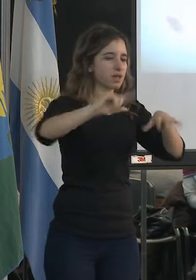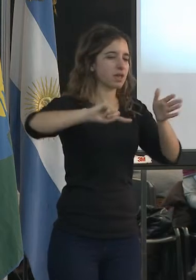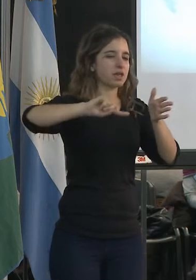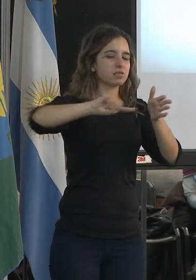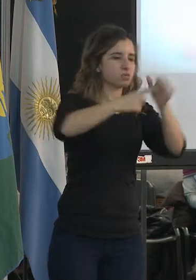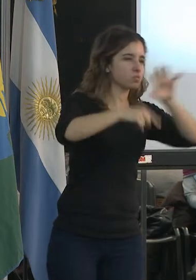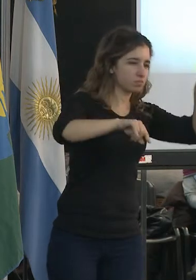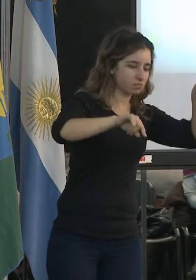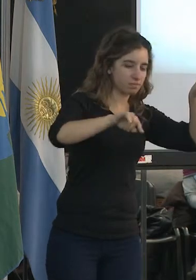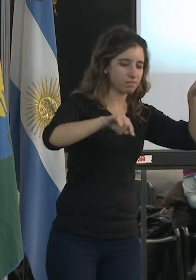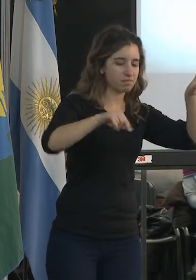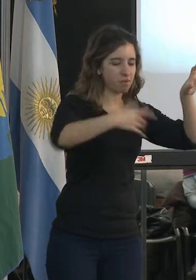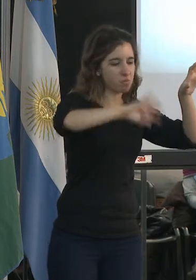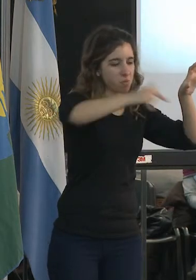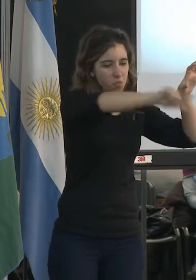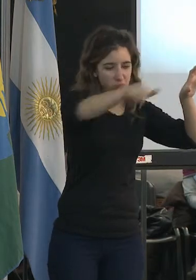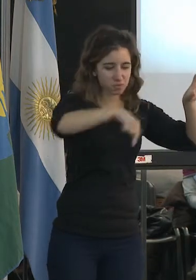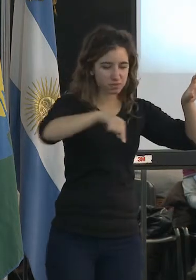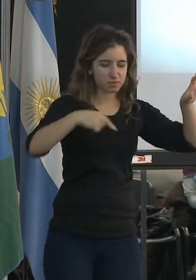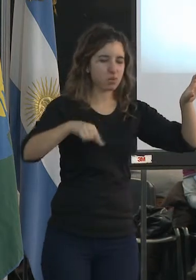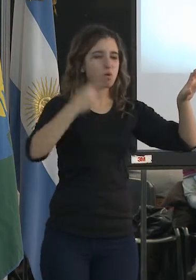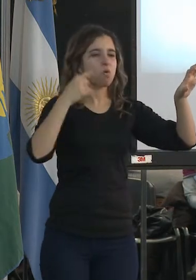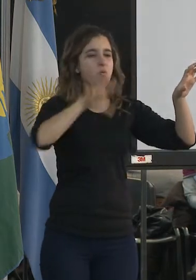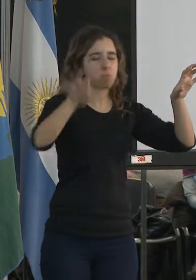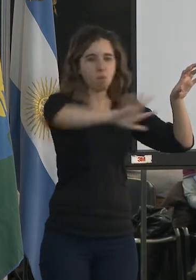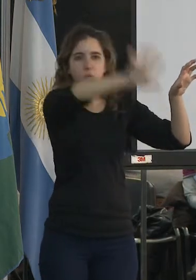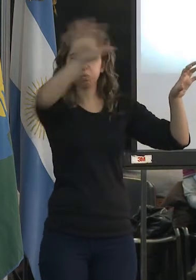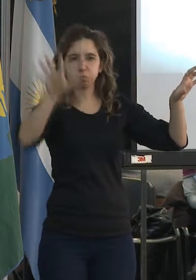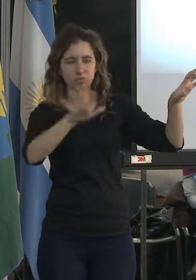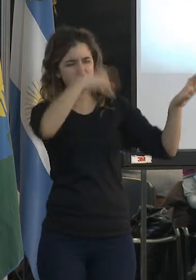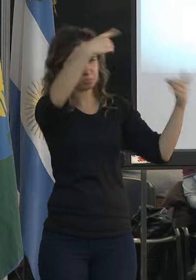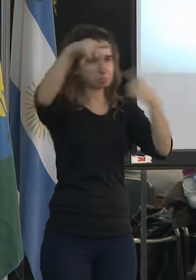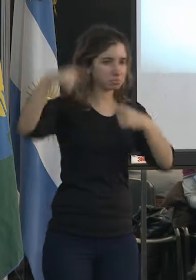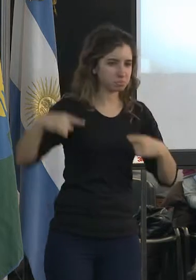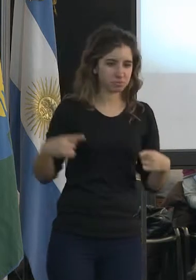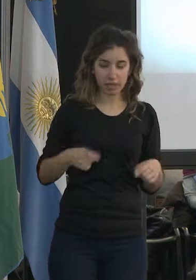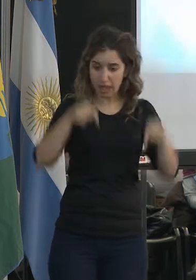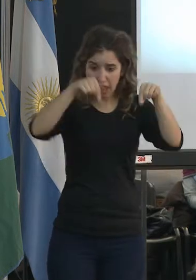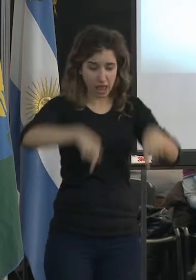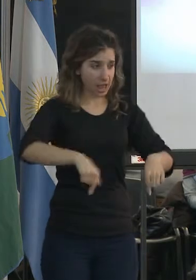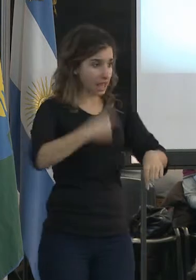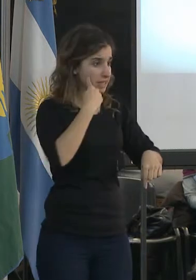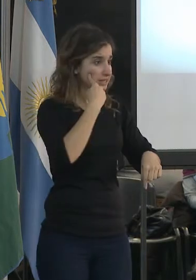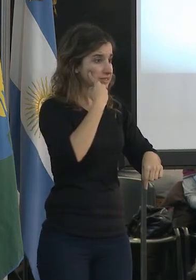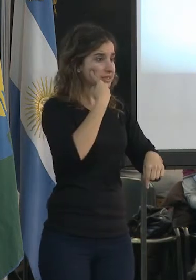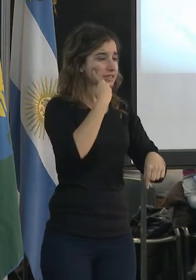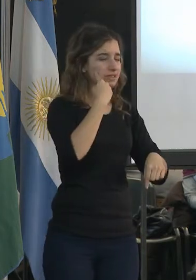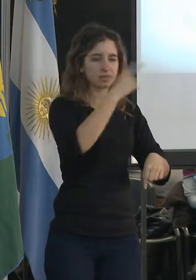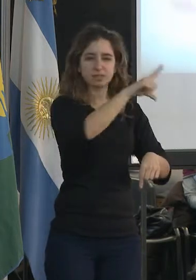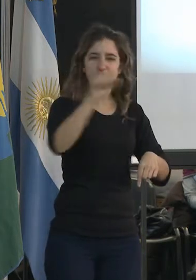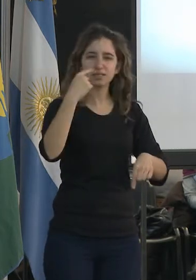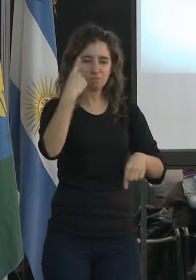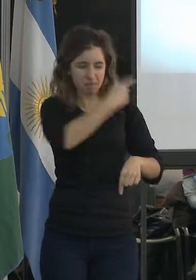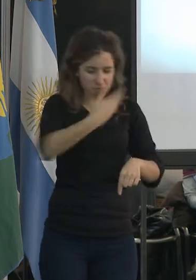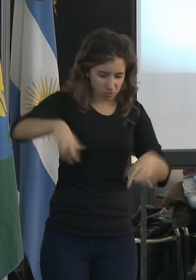de Capital Federal, que la realidad de lo que pasa en localidades del interior. Aún en localidades de más de 100.000 habitantes como esta localidad de Tandil. Acá también es chico el